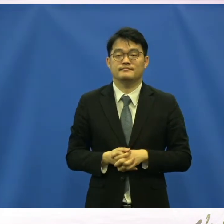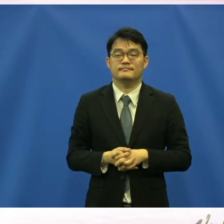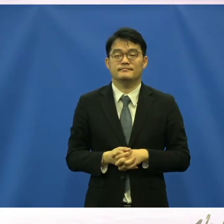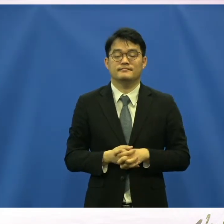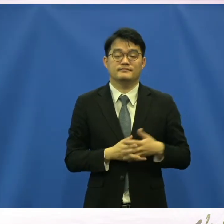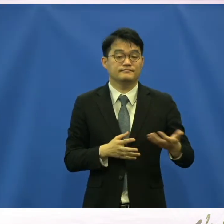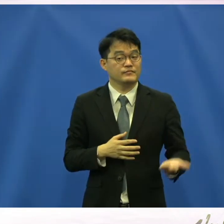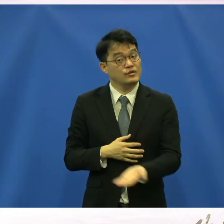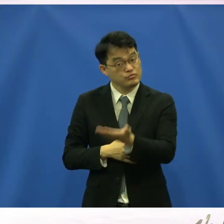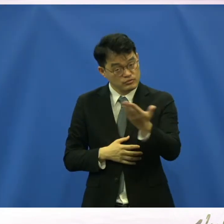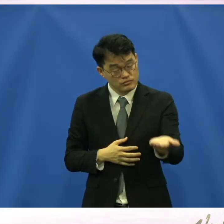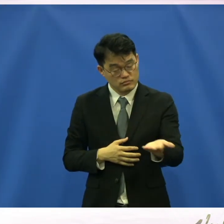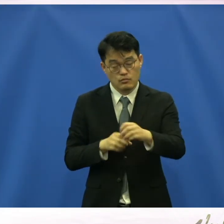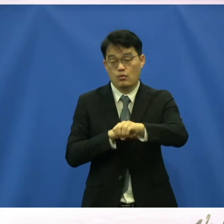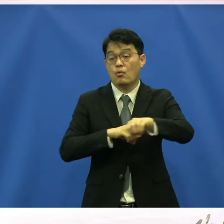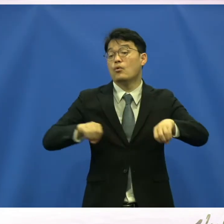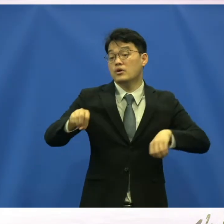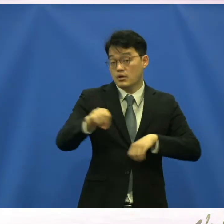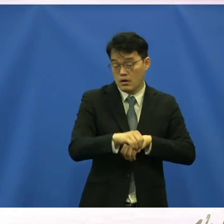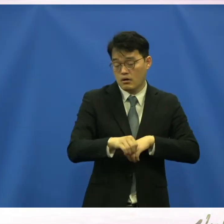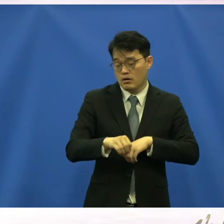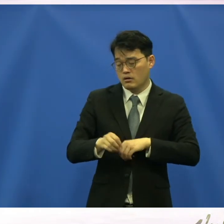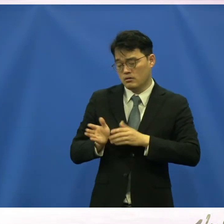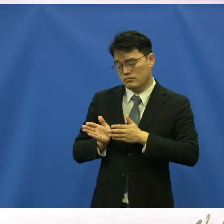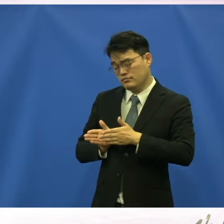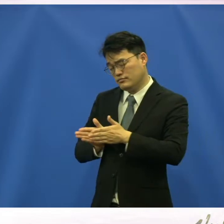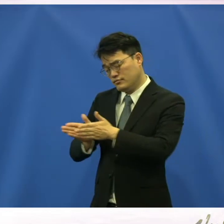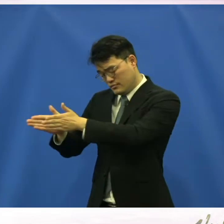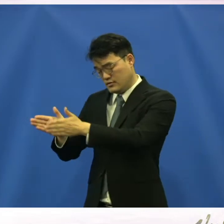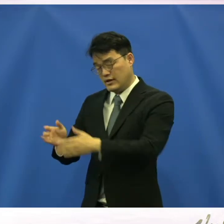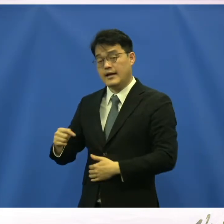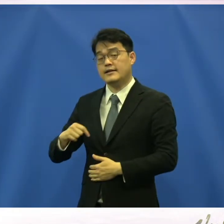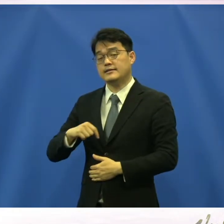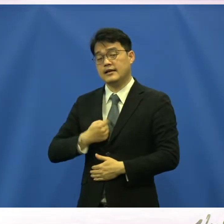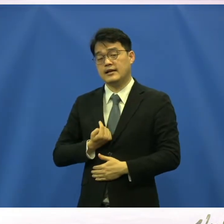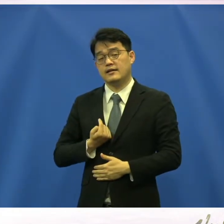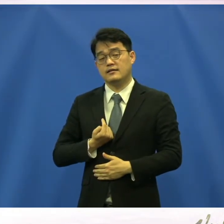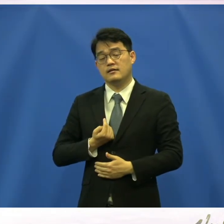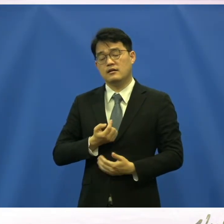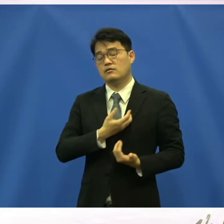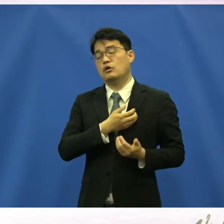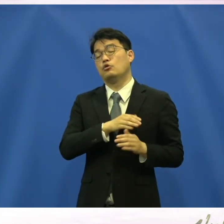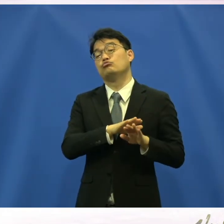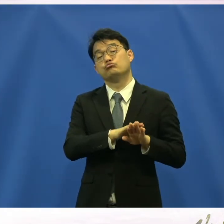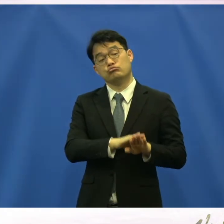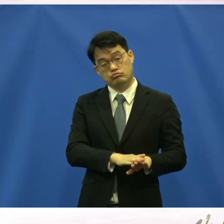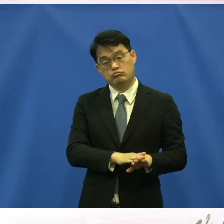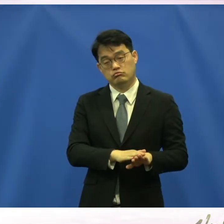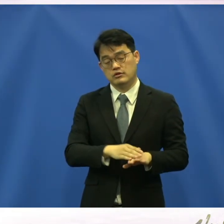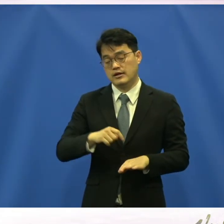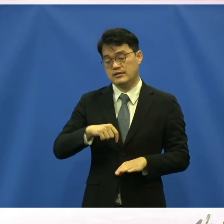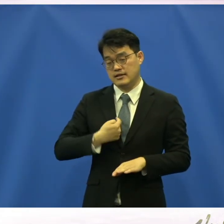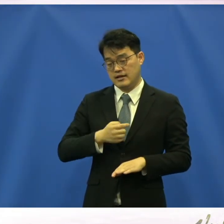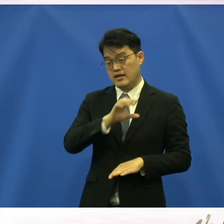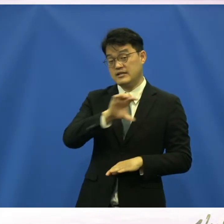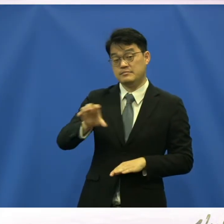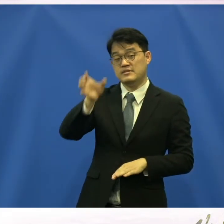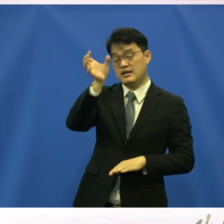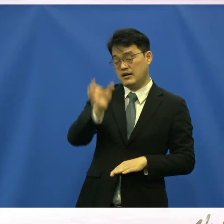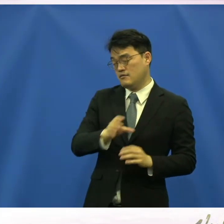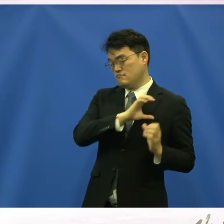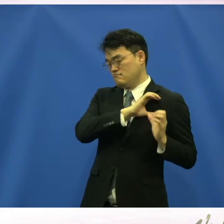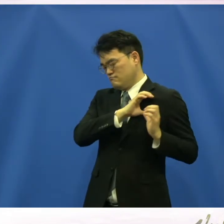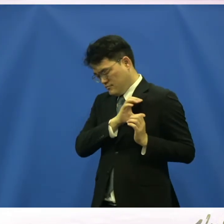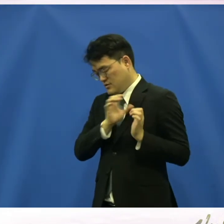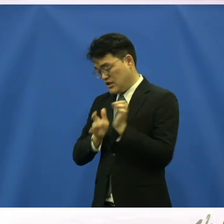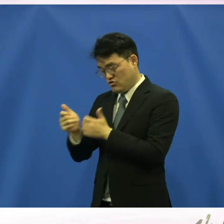반대로 살아야 돼요. 자기를 부인하고 자기 십자가를 지는 삶은 낭비처럼 보일 수도 있어. 그러나 자기를 위한 낭비가 아니라 이웃을